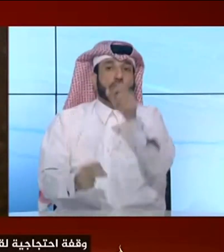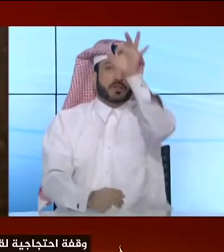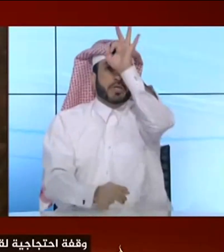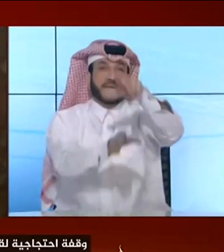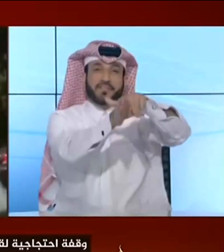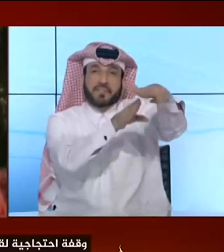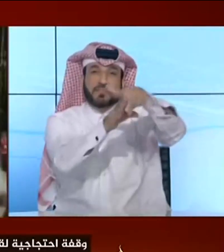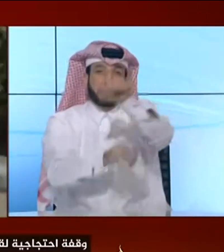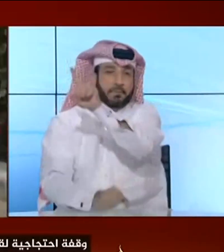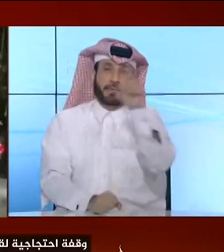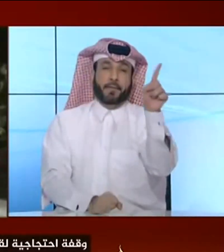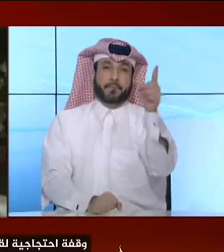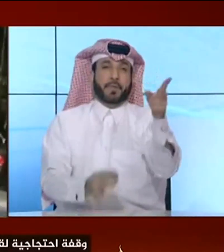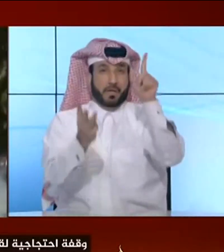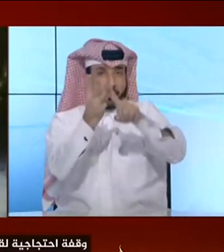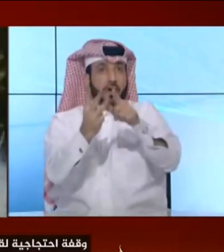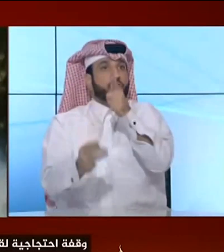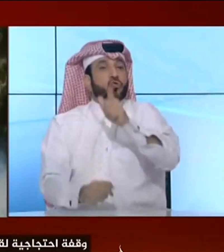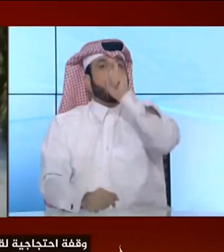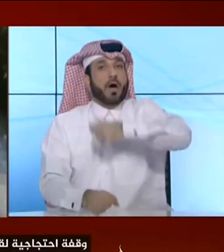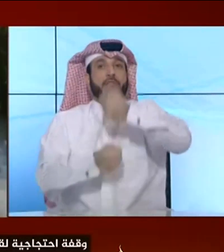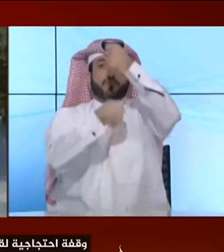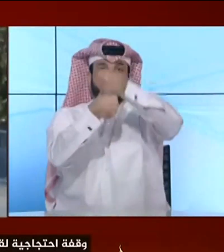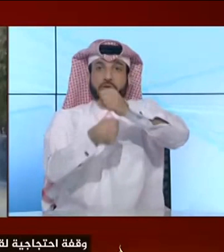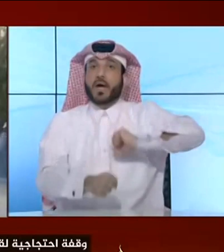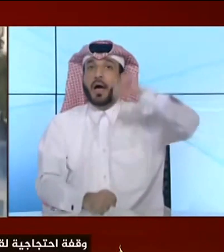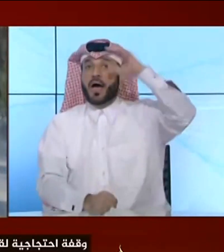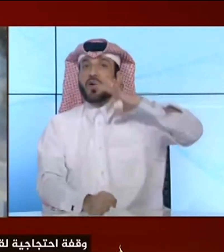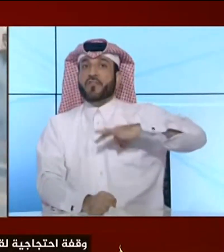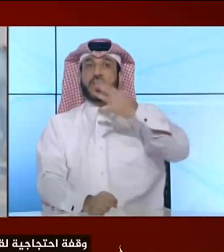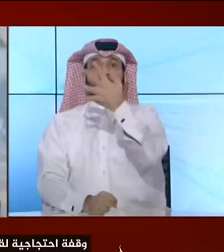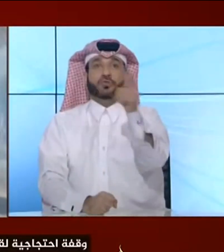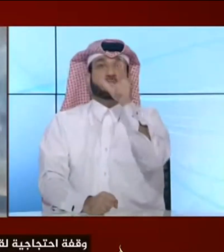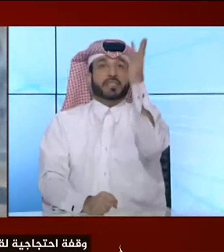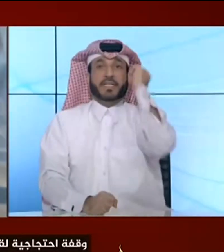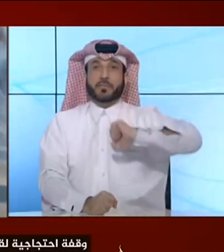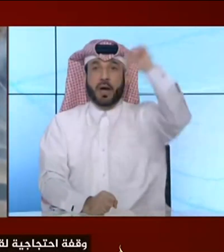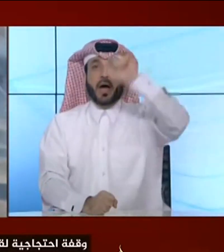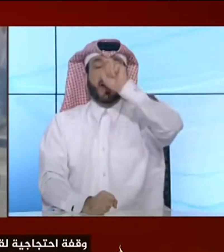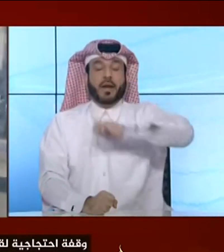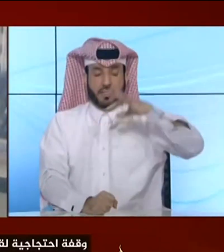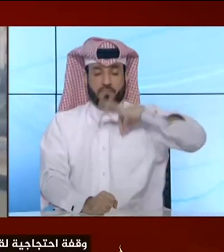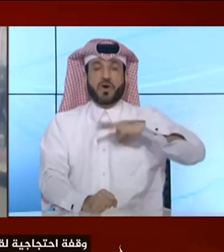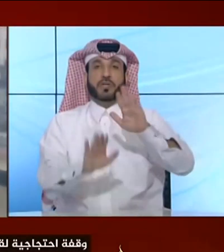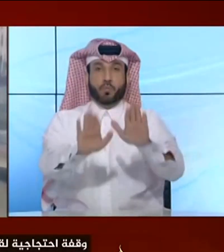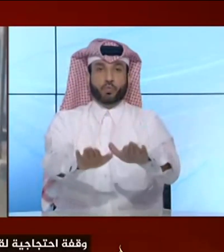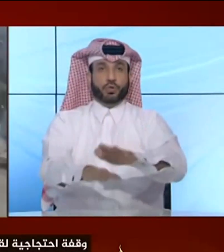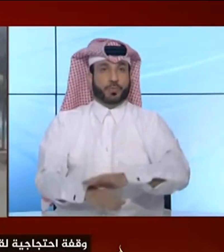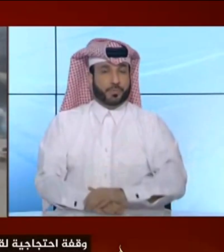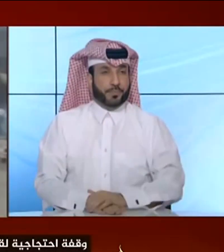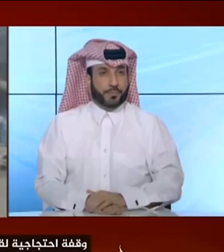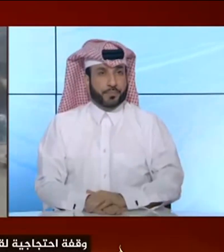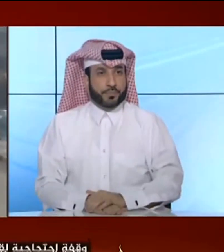الداخليه واكد المتظاهرون اصرارهم على استعاده اهداف ثوره 25 من يناير